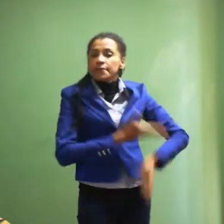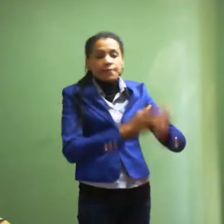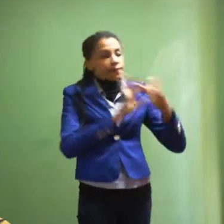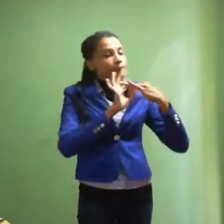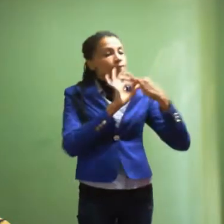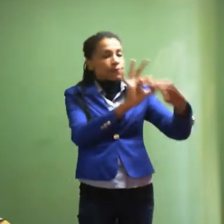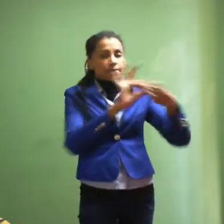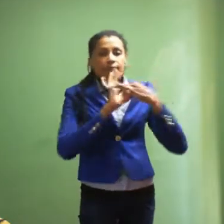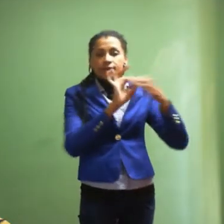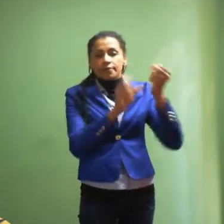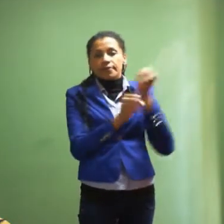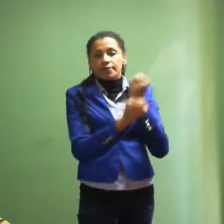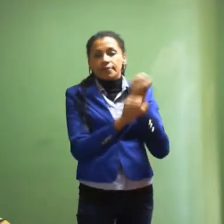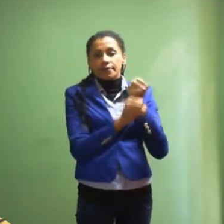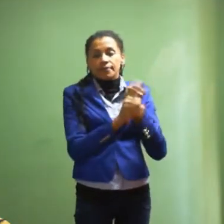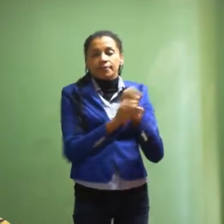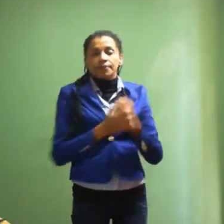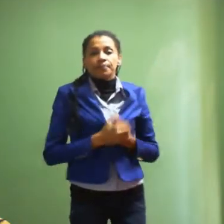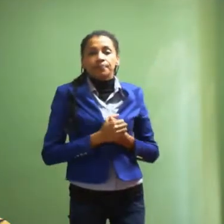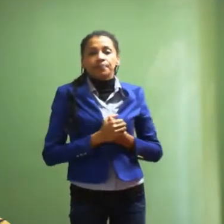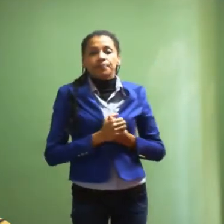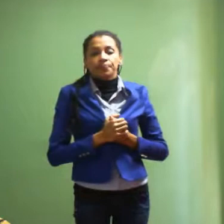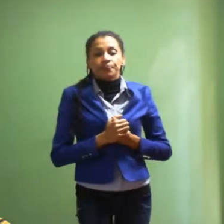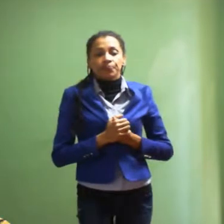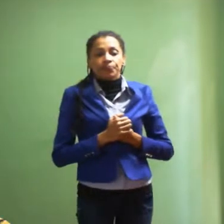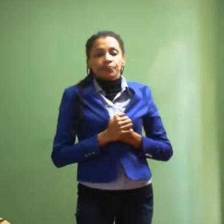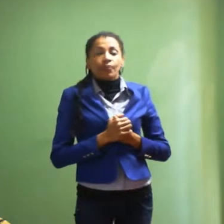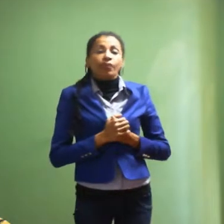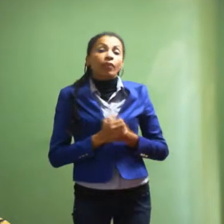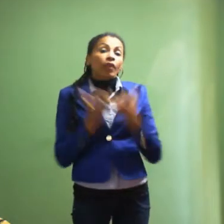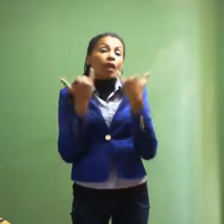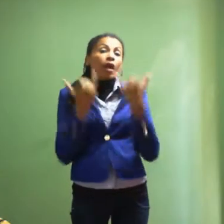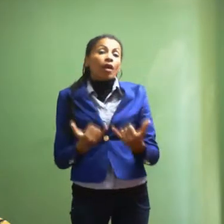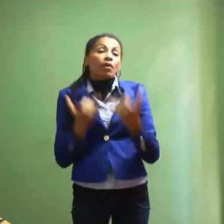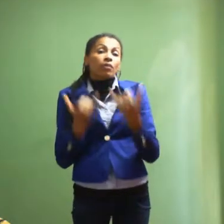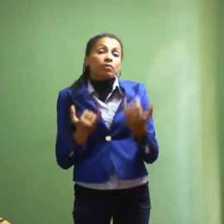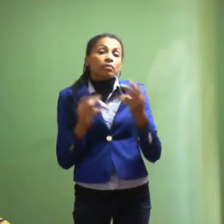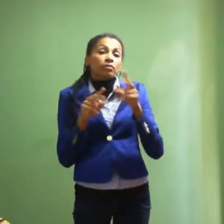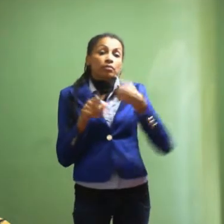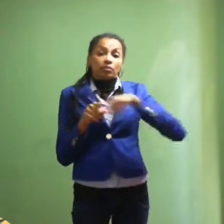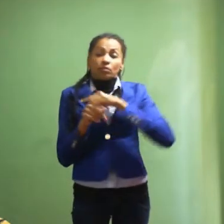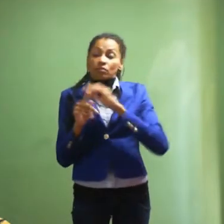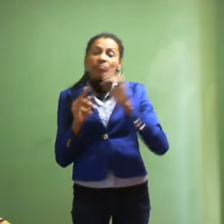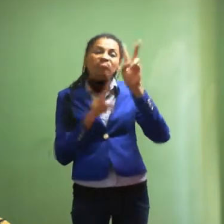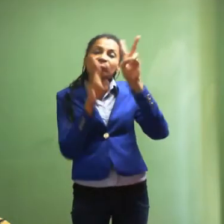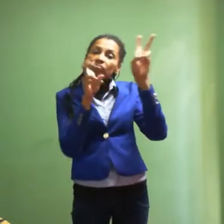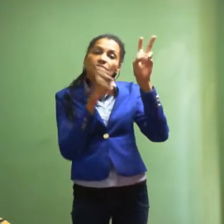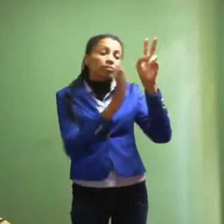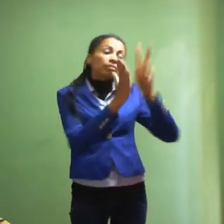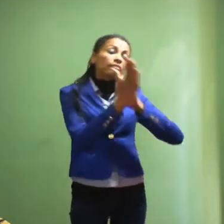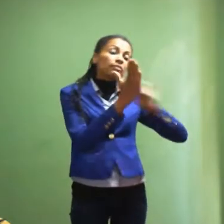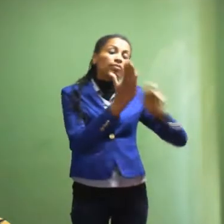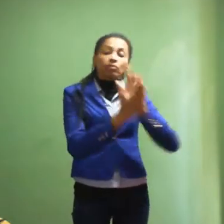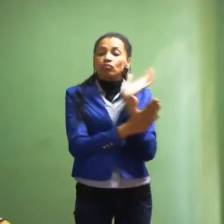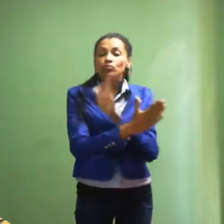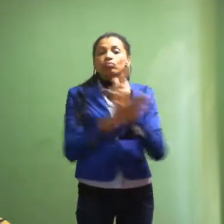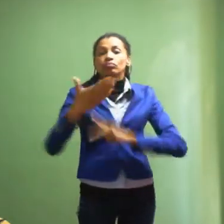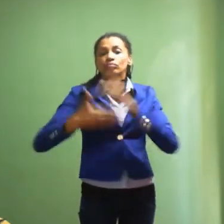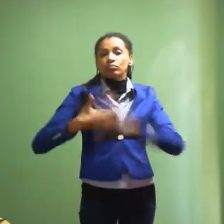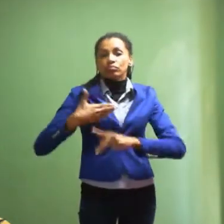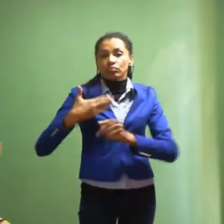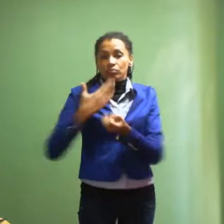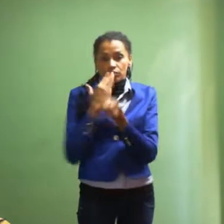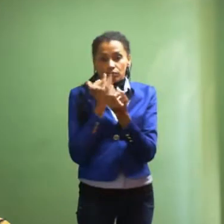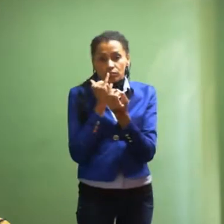orígenes. En este momento estamos hablando de la lengua escrita en los proyectos pedagógicos, pero es perfectamente claro que va a haber